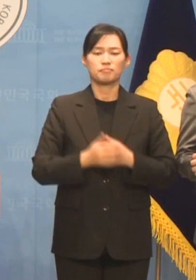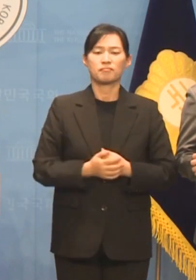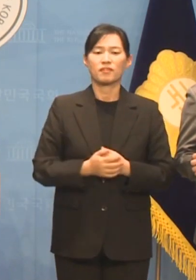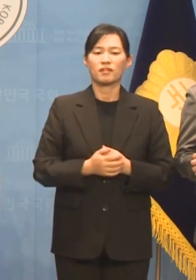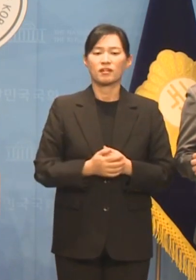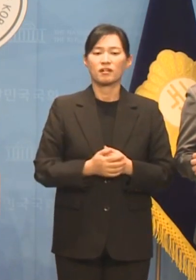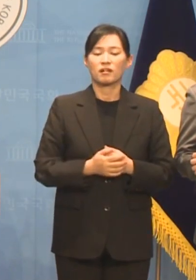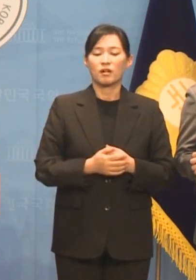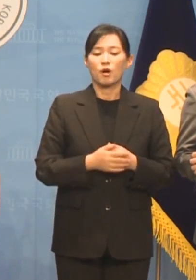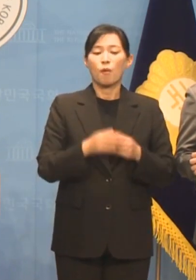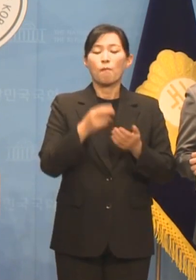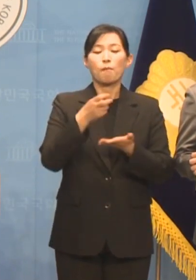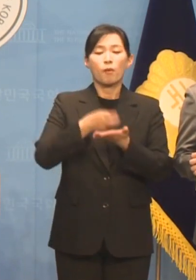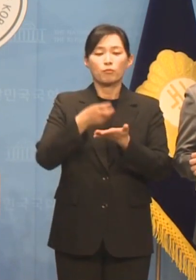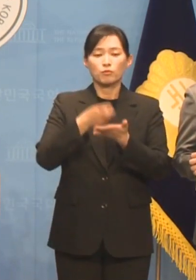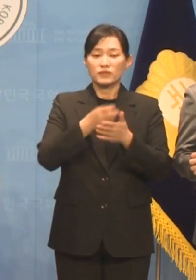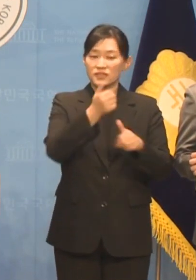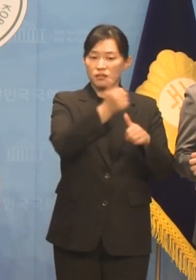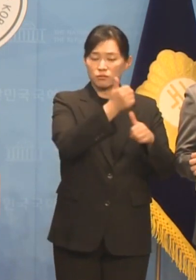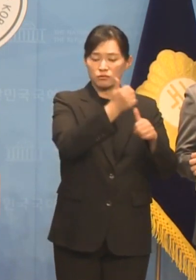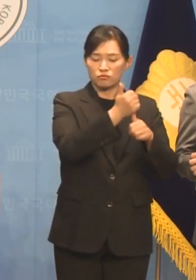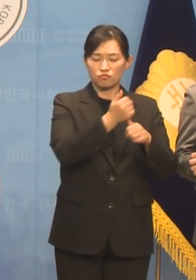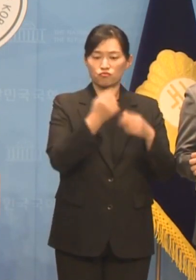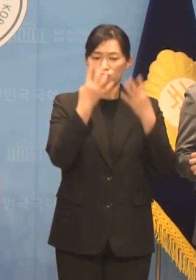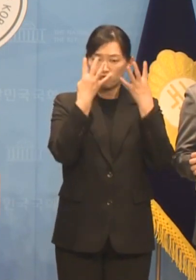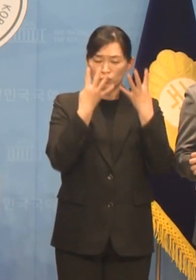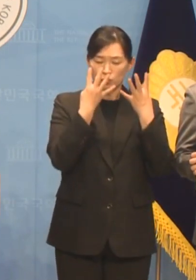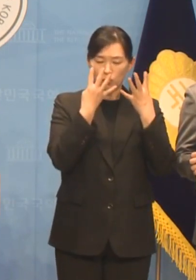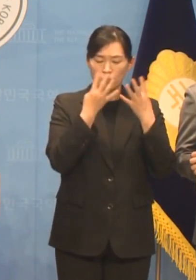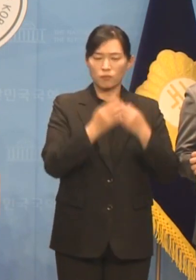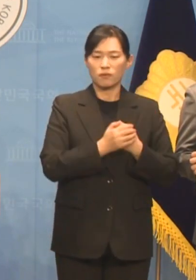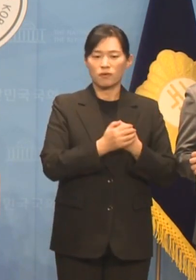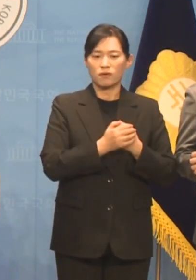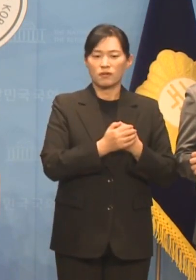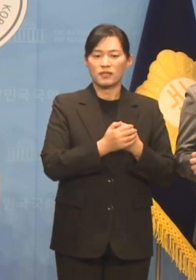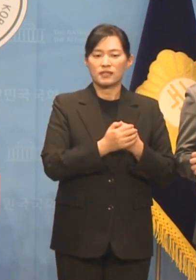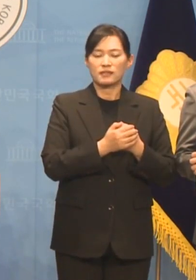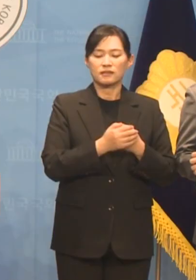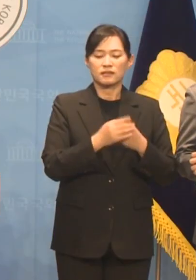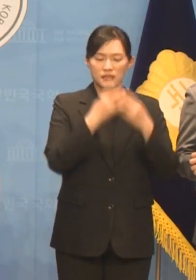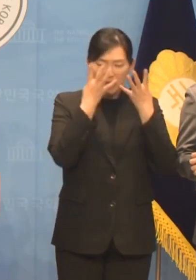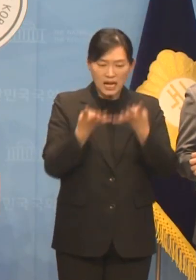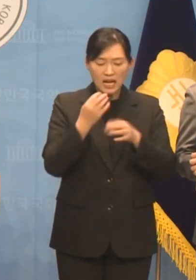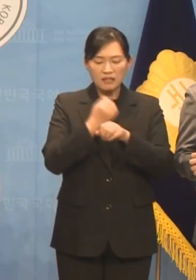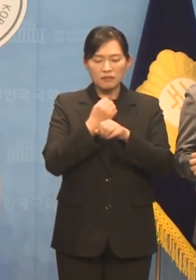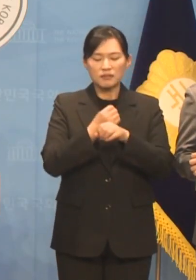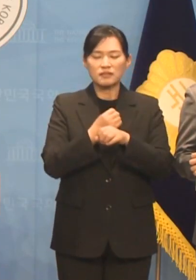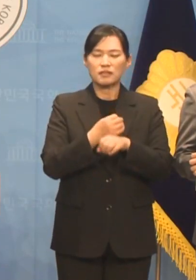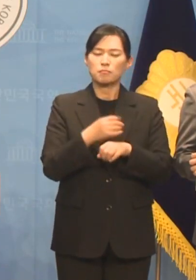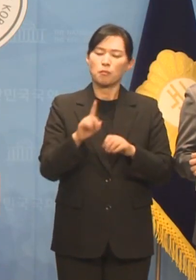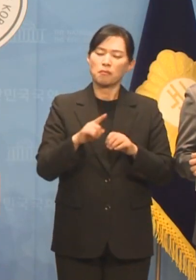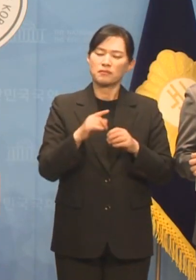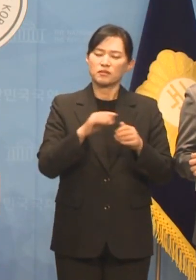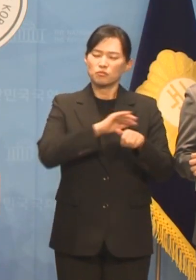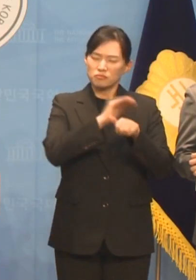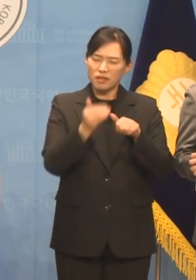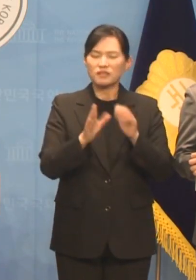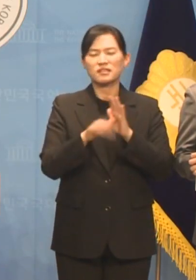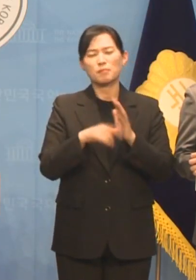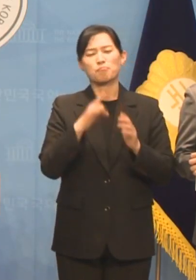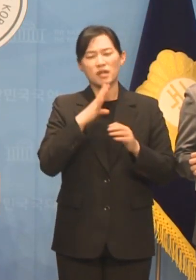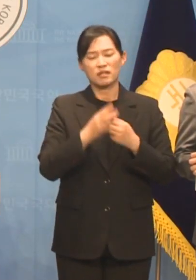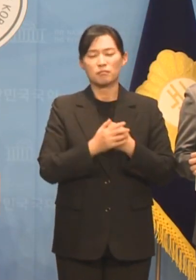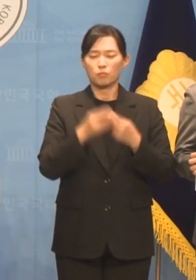김주현 당시 법무부 차관은 구속 집행정지는 장례식 참석같이 한시적인 사유가 대부분인데